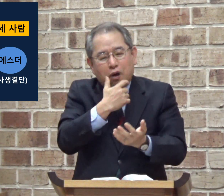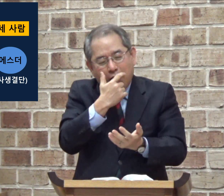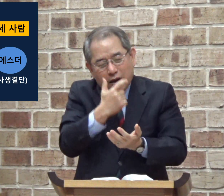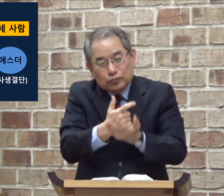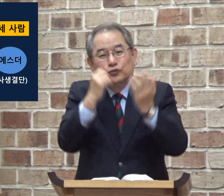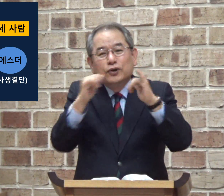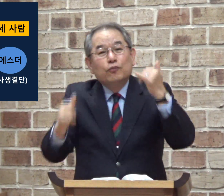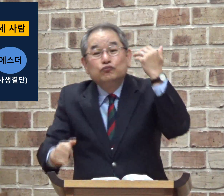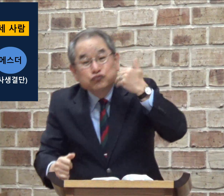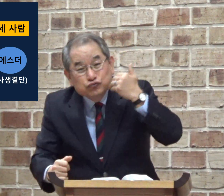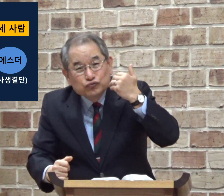누구일까요?